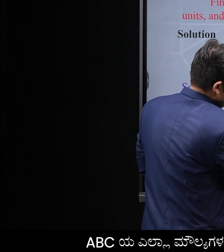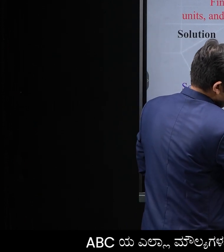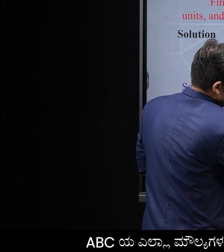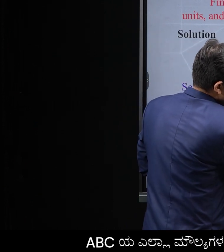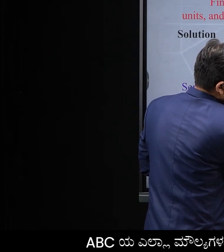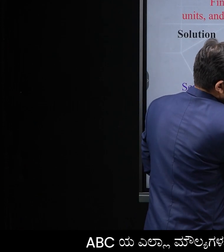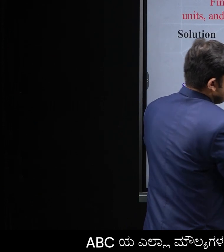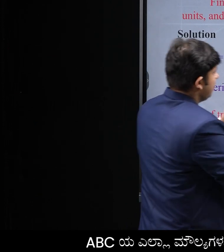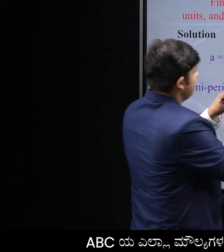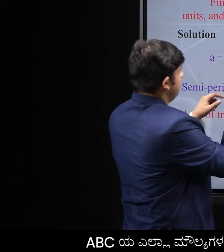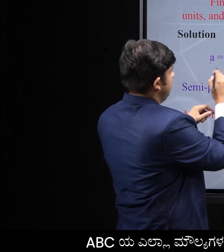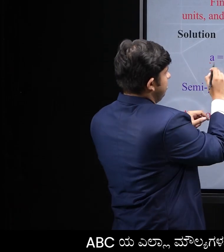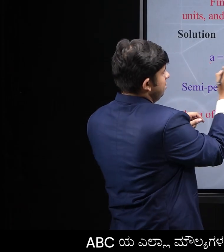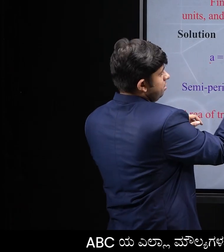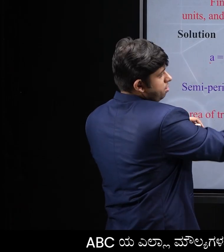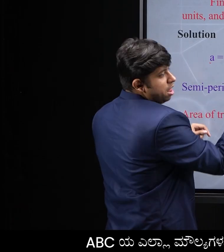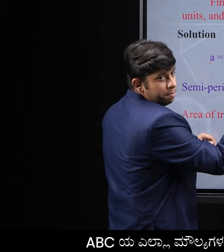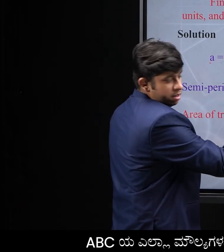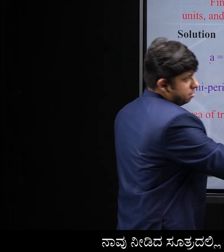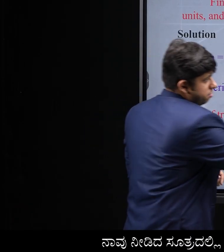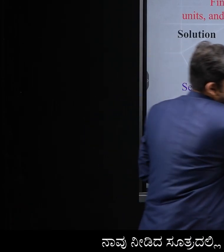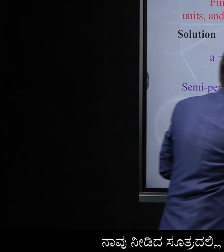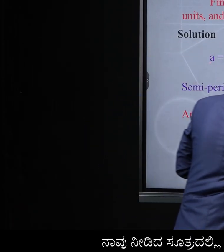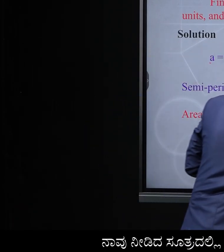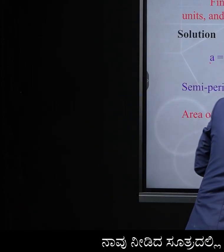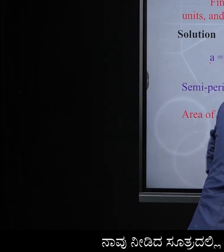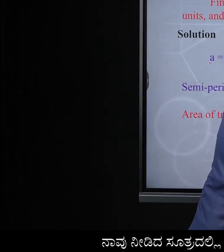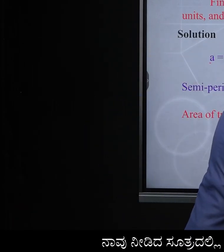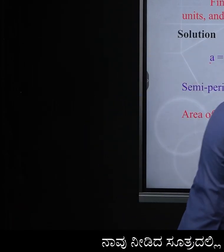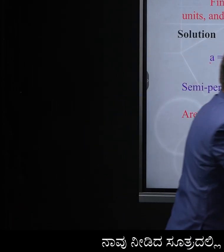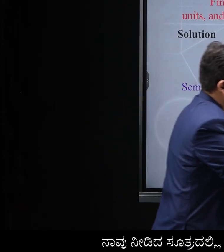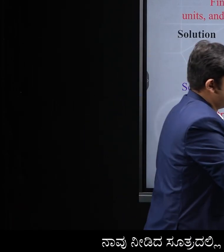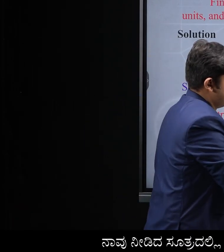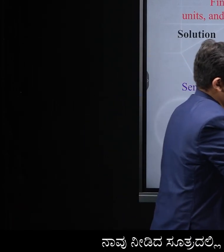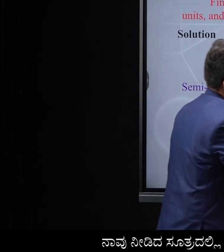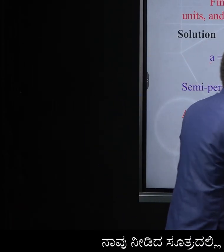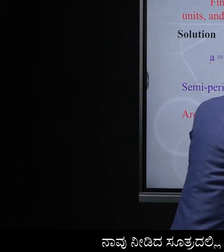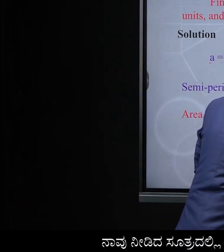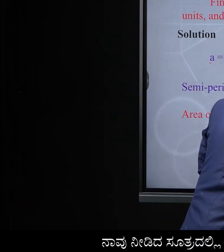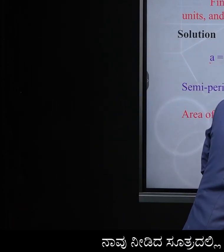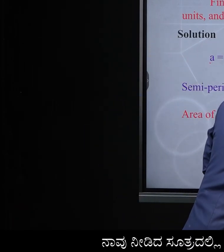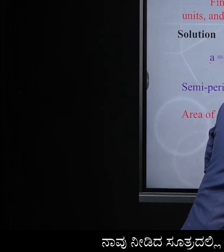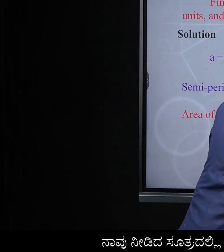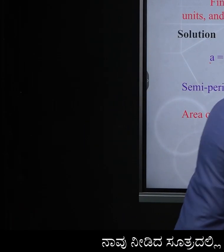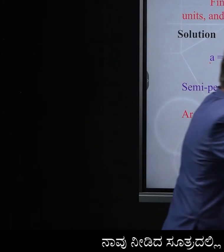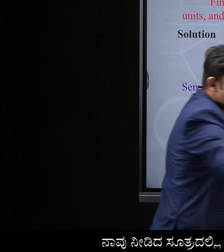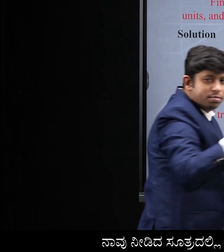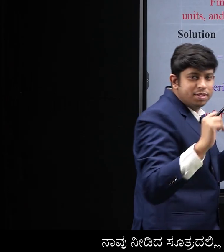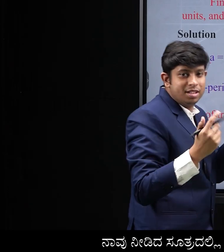ಮತ್ತು ಅದರ ಮೌಲ್ಯಗಳನ್ನು ಬದಲಿಸುವ ಮೂಲಕ ನಾವು ನೀಡಿದ ಸೂತ್ರದಲ್ಲಿ ಸ್ಕ್ವೇರ್ ರೂಟ್ ಆಫ್ 9 ಇಂಟು 9 ಮೈನಸ್